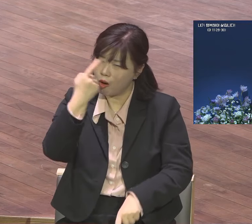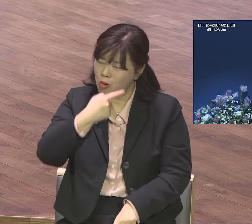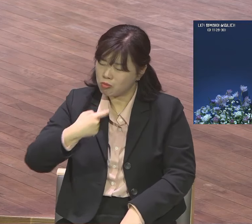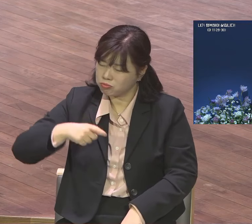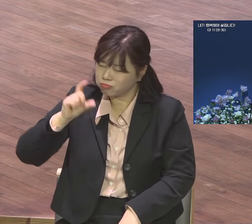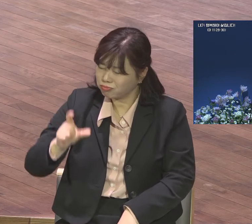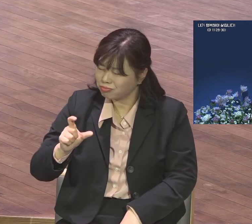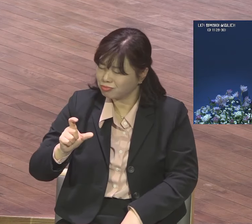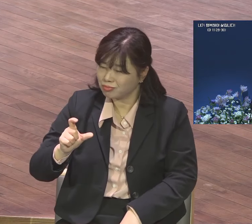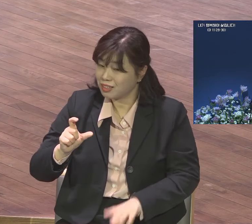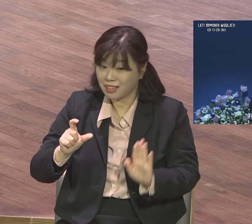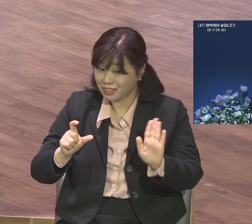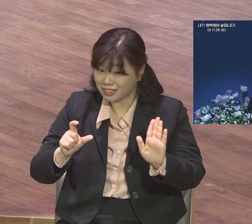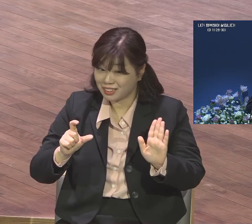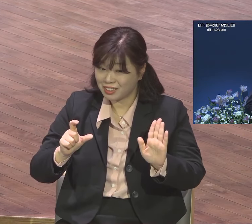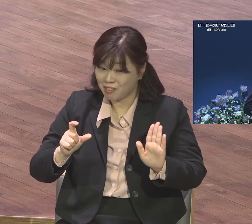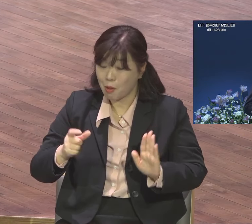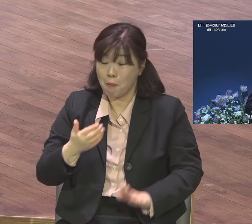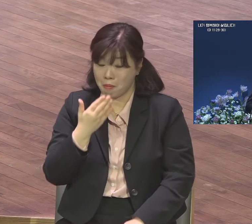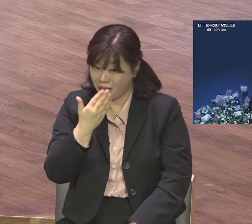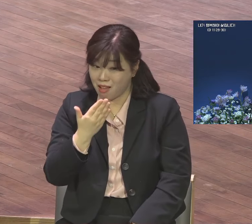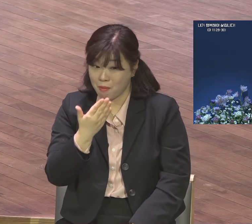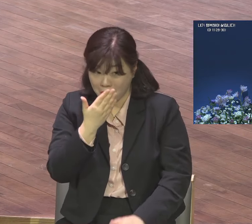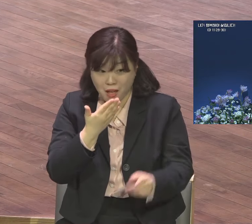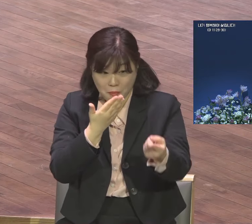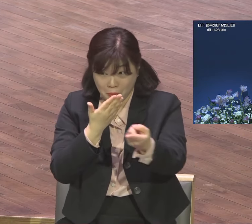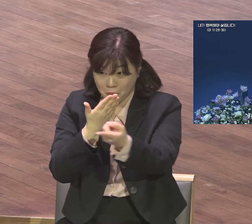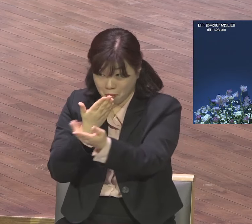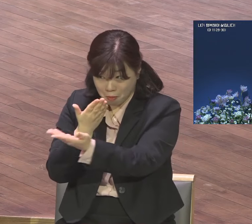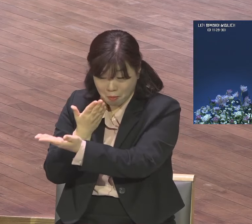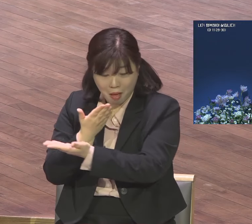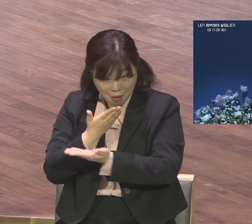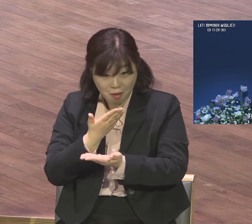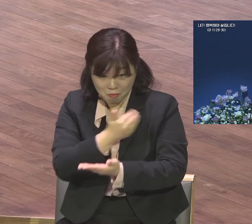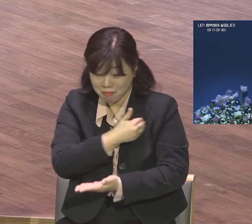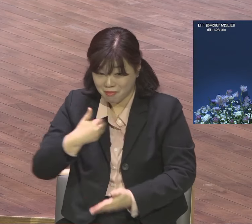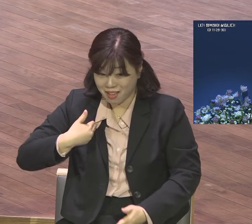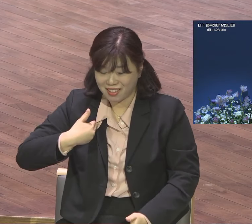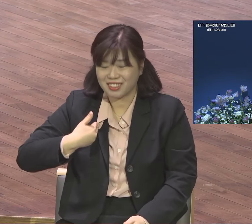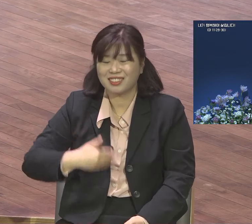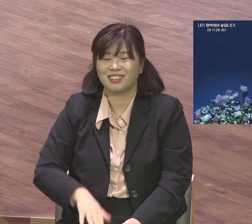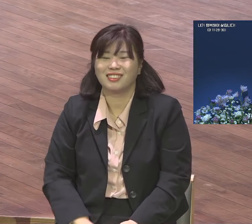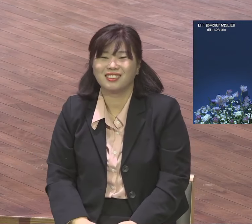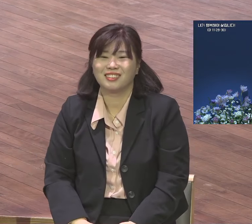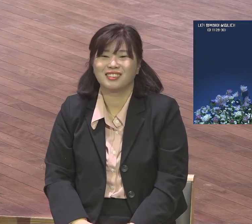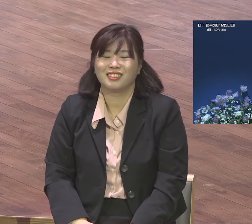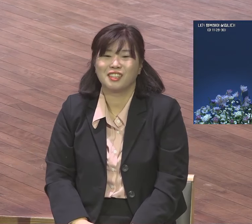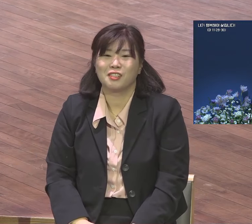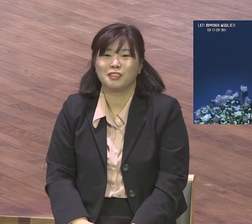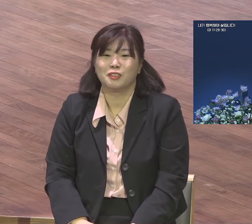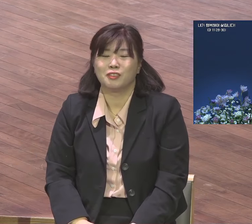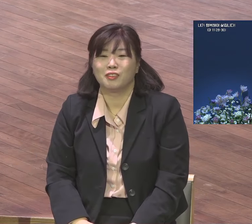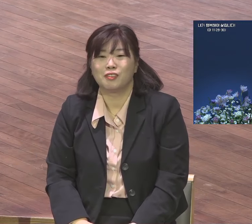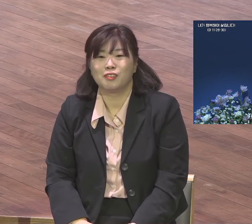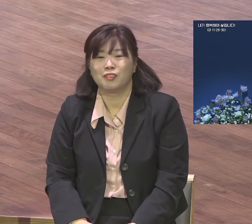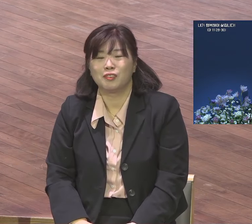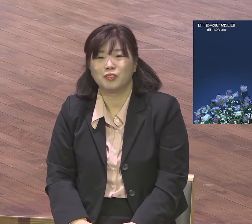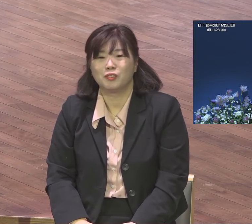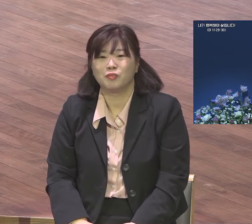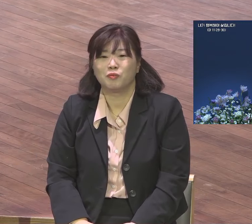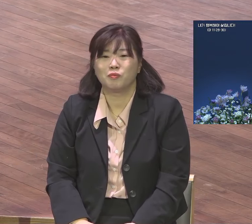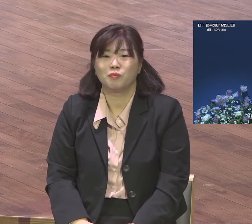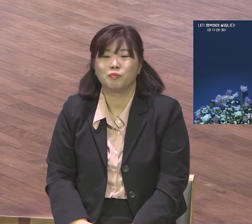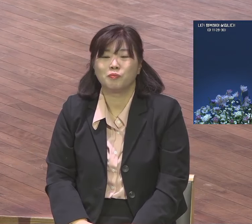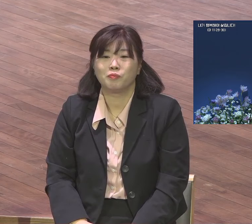약간 당황스럽습니다. 제 믿음이 더 적은 것 같습니다. 그런데 정말 제가 왜 이 말씀을